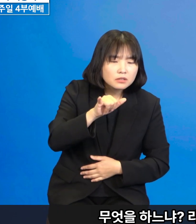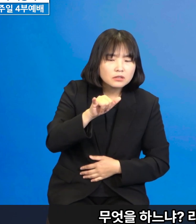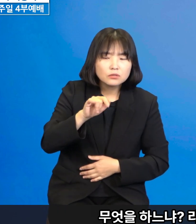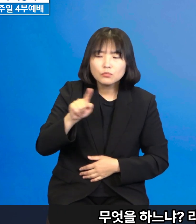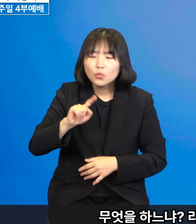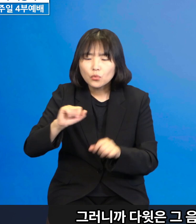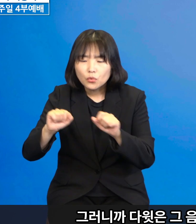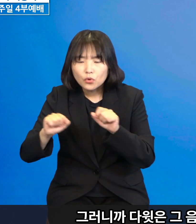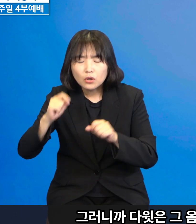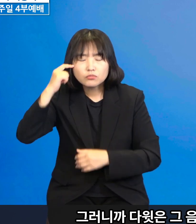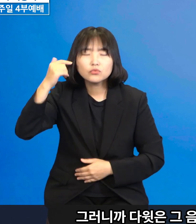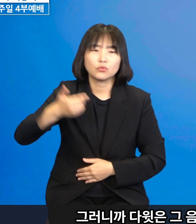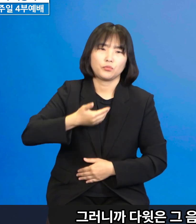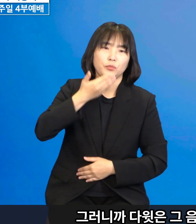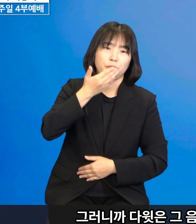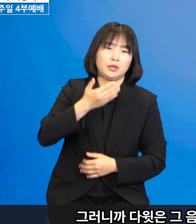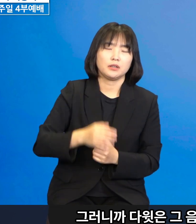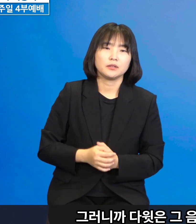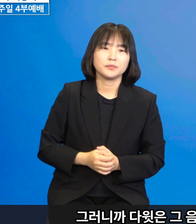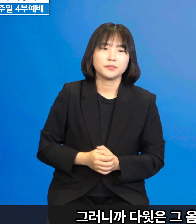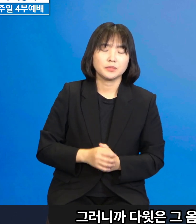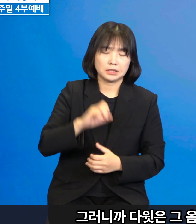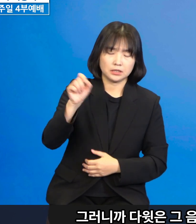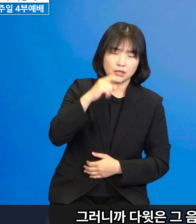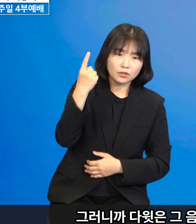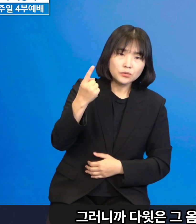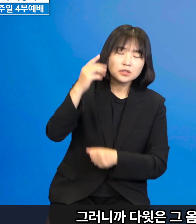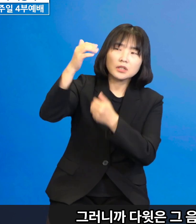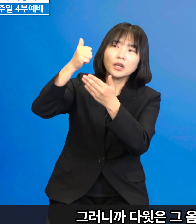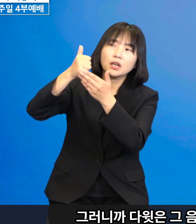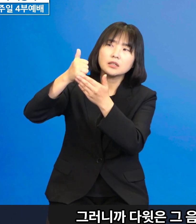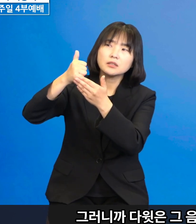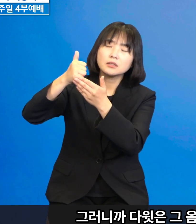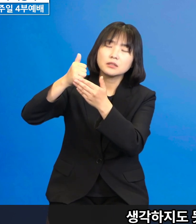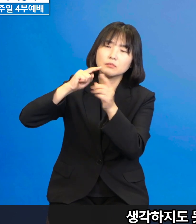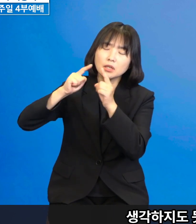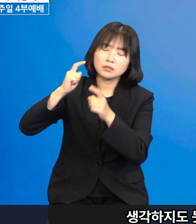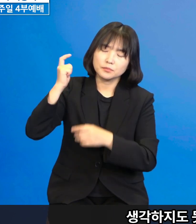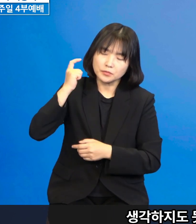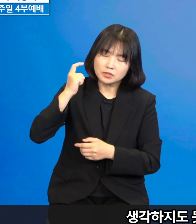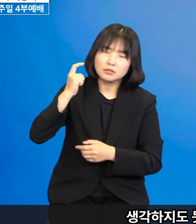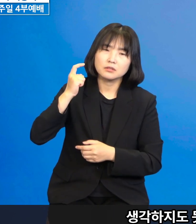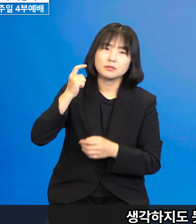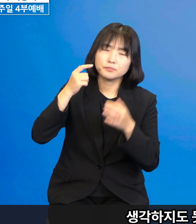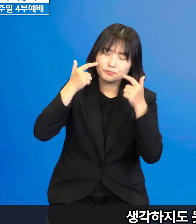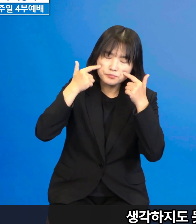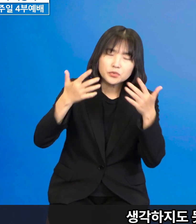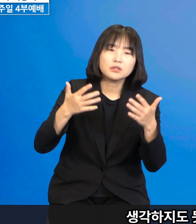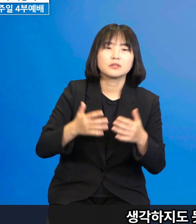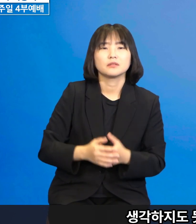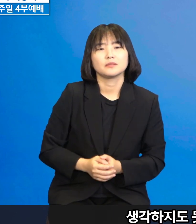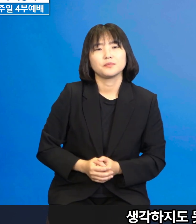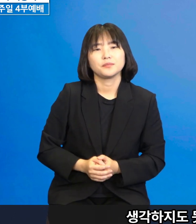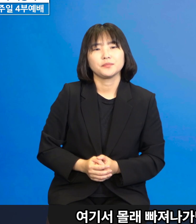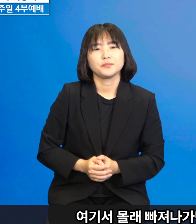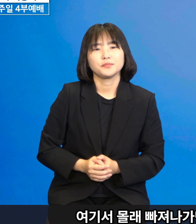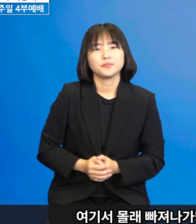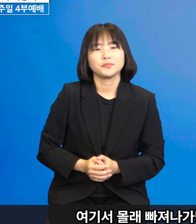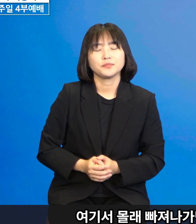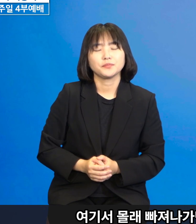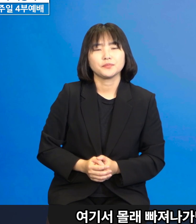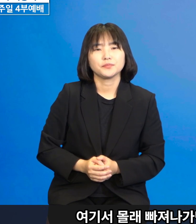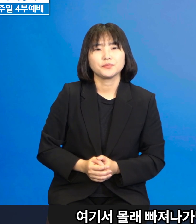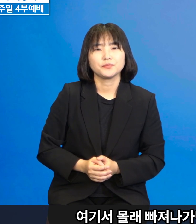라고 물어보실 수 있어요. 그러니까 다윗은 그 음성을 분명히 들었을 거예요. 생각하지도 못했던 방식입니다.